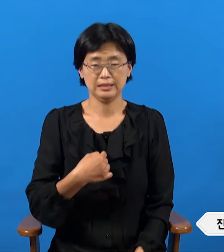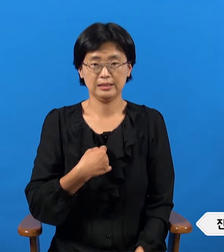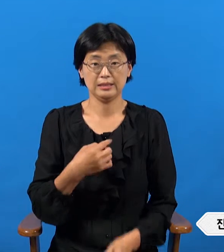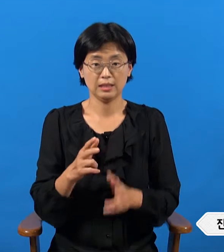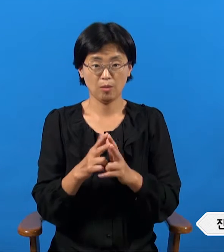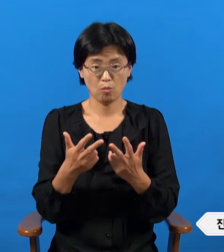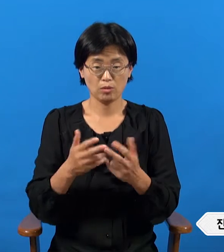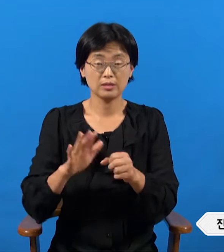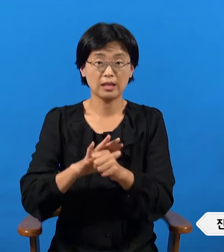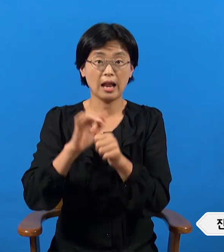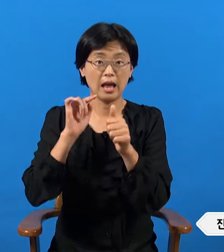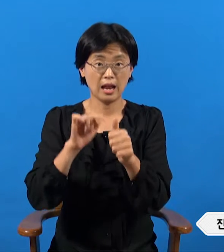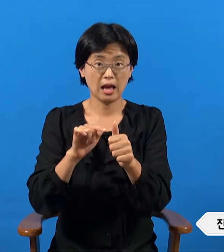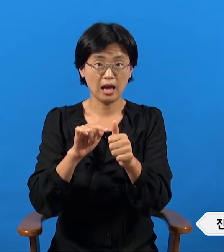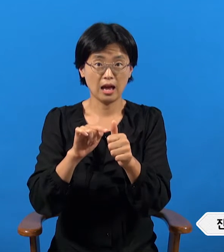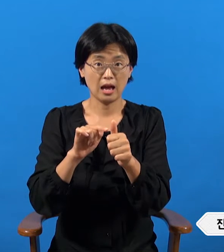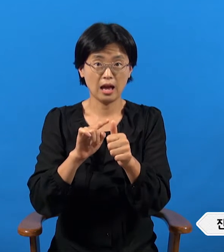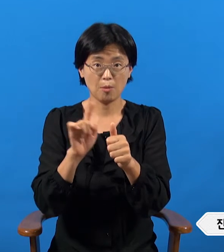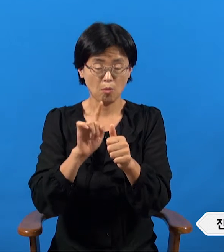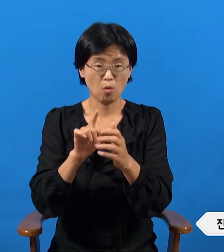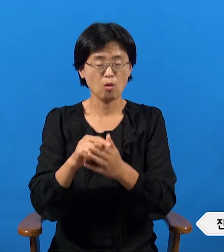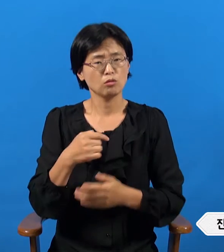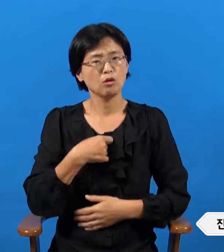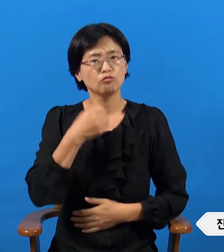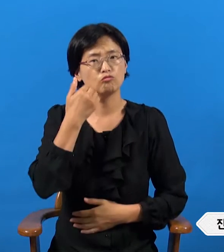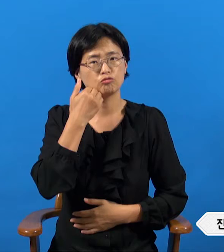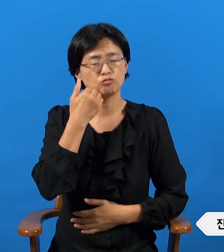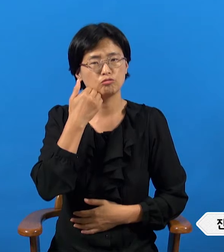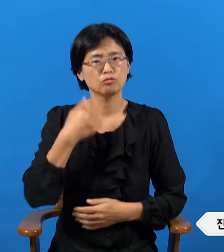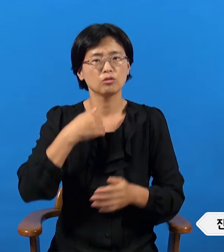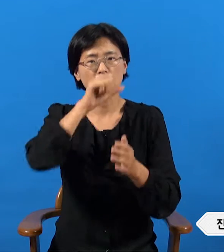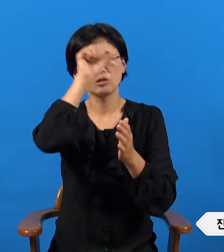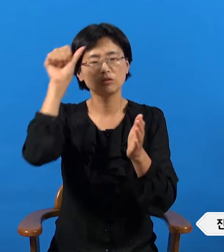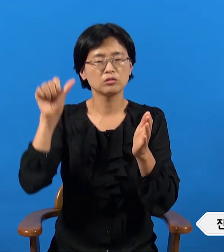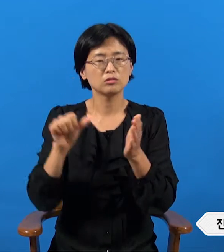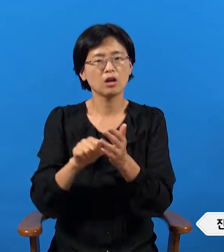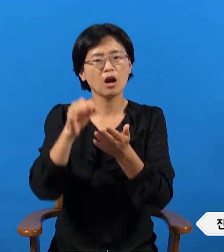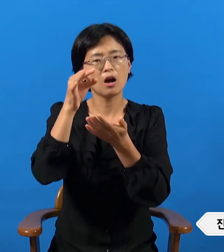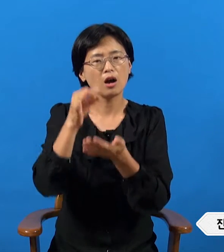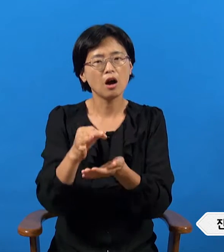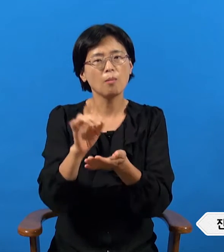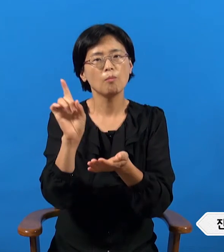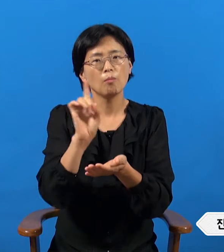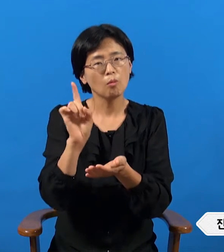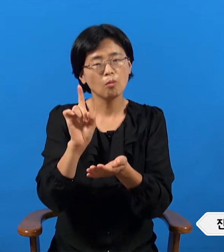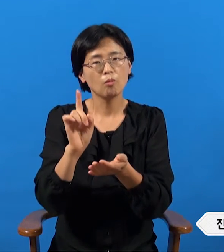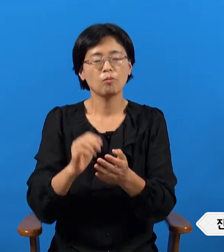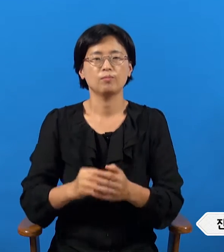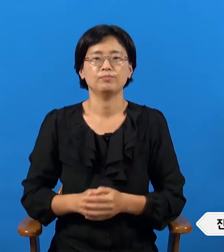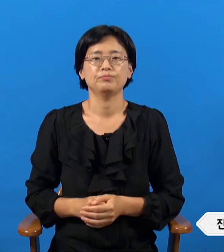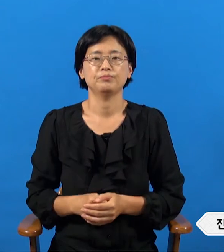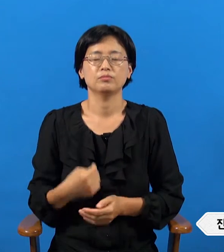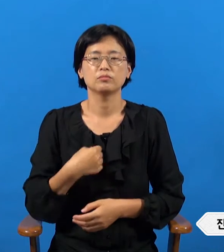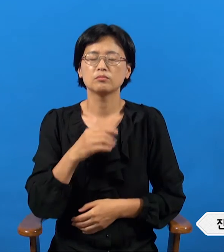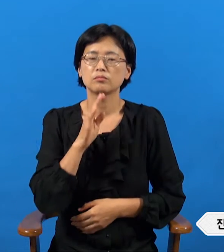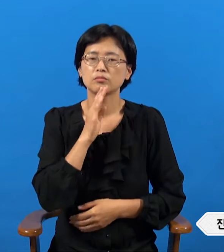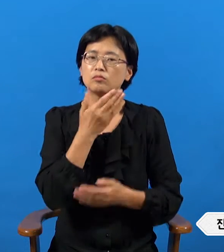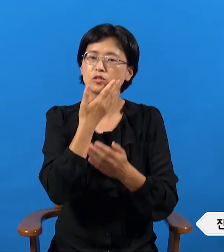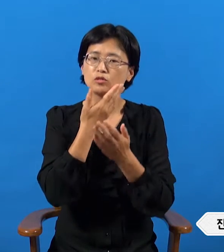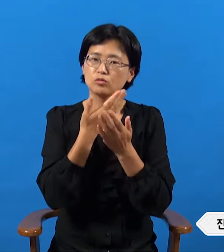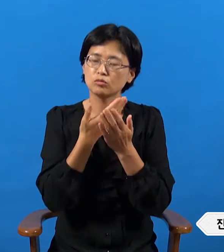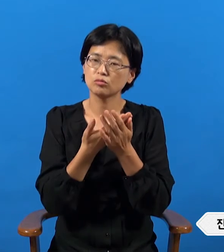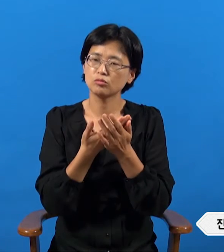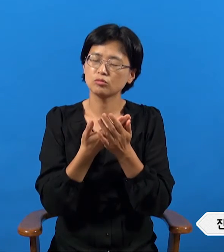자기를 사랑하라. 나는 누구인가? 내 인생은 어떤 가치를 가지고 있는가?